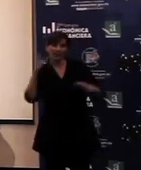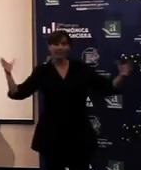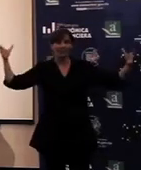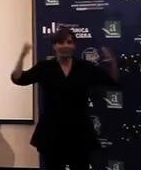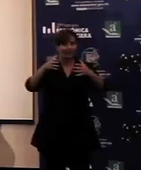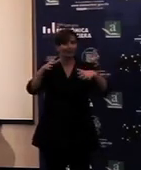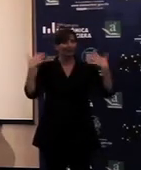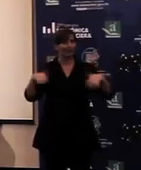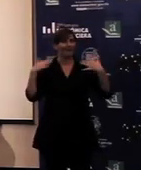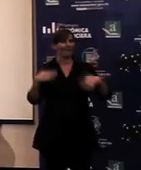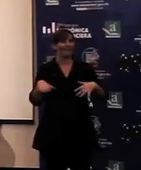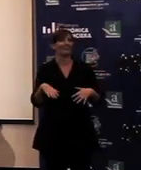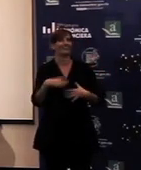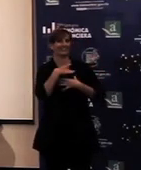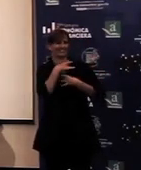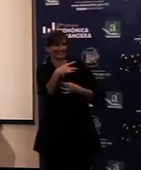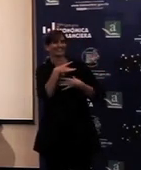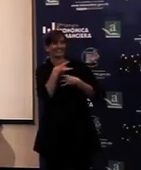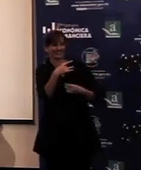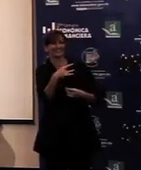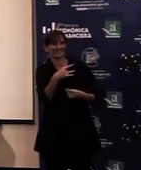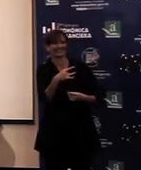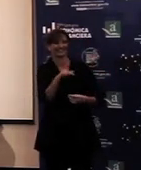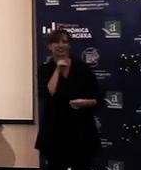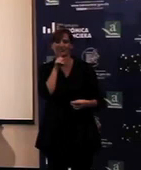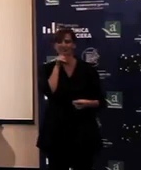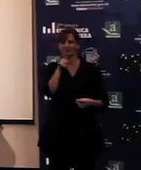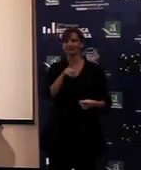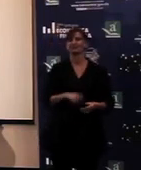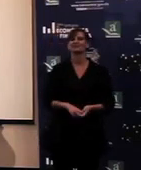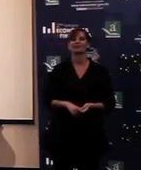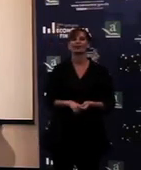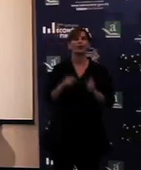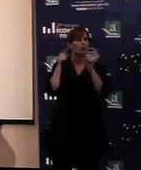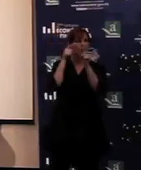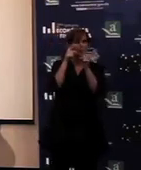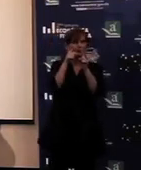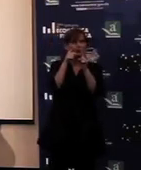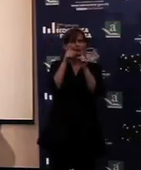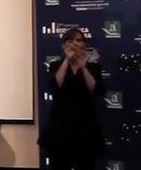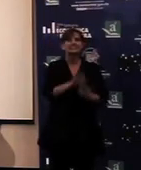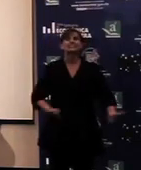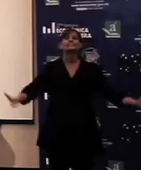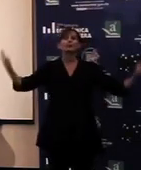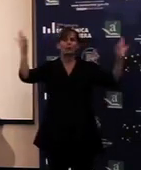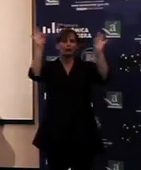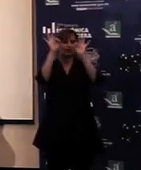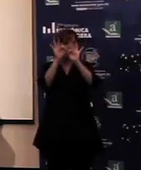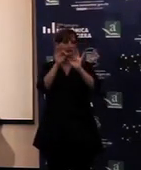que sí? Así que, pues fíjense que en un detalle muy importante.